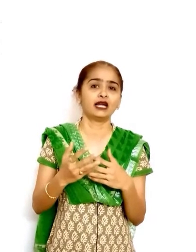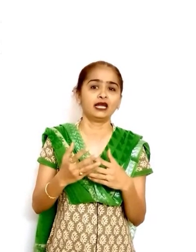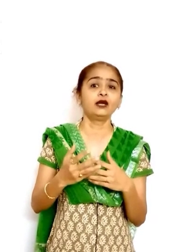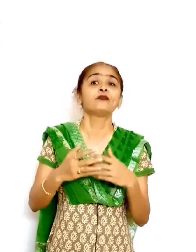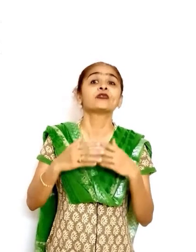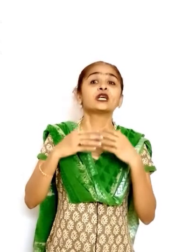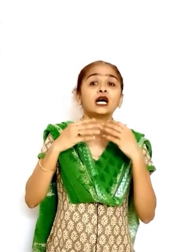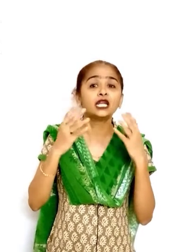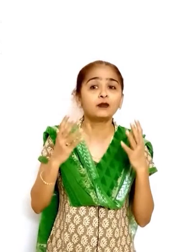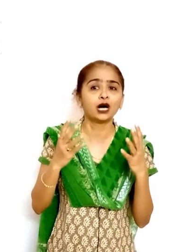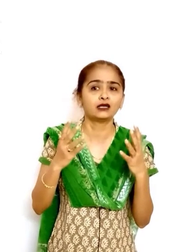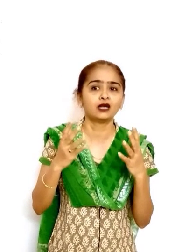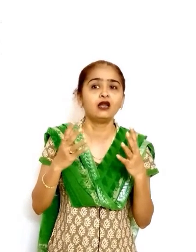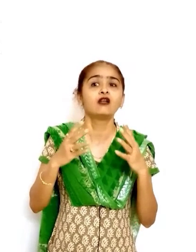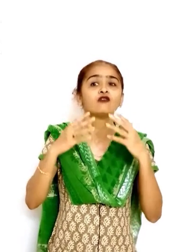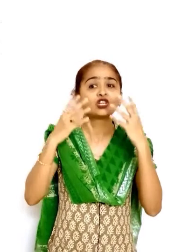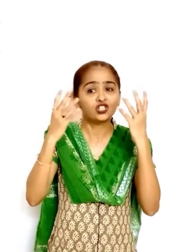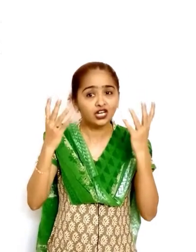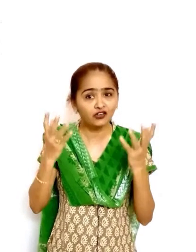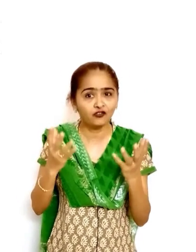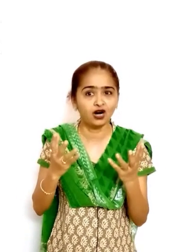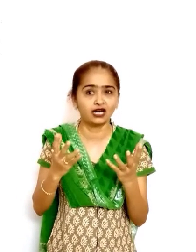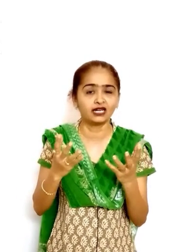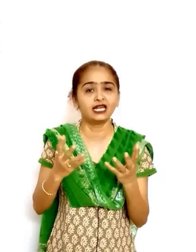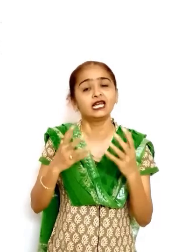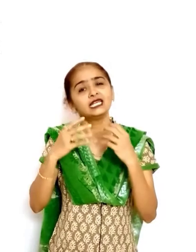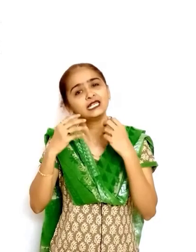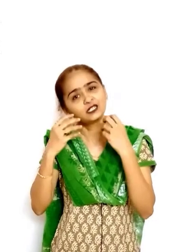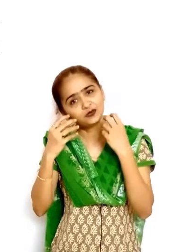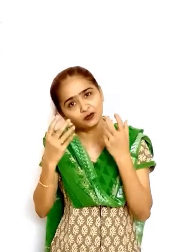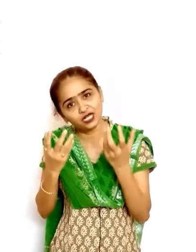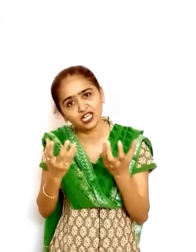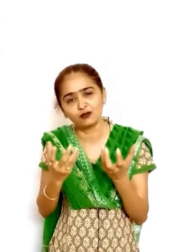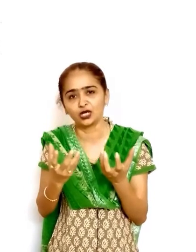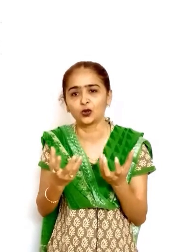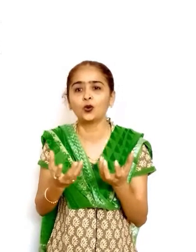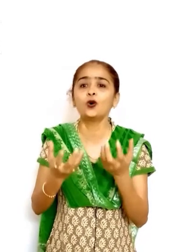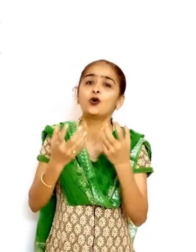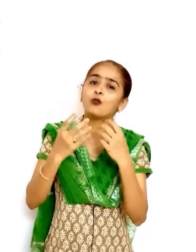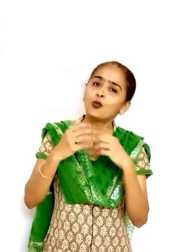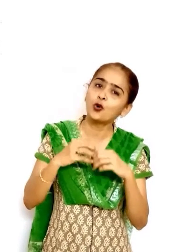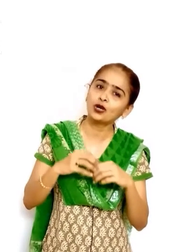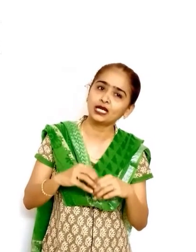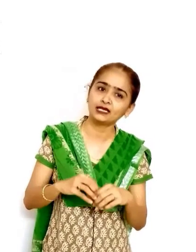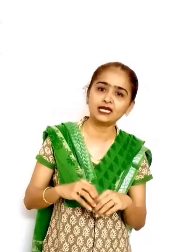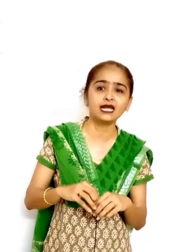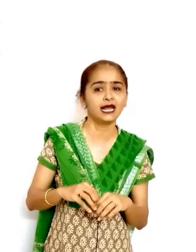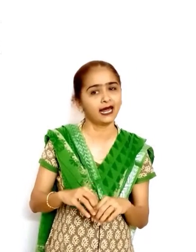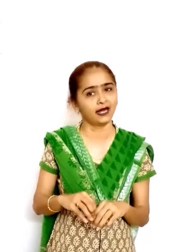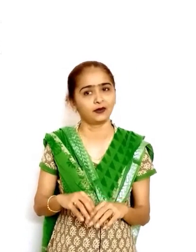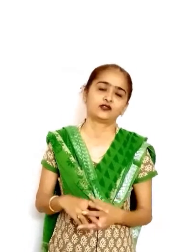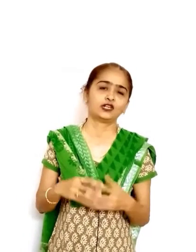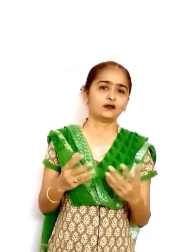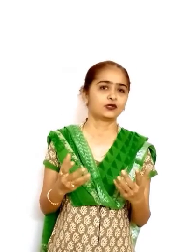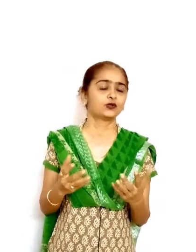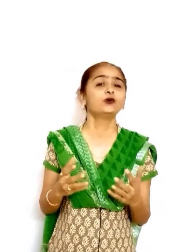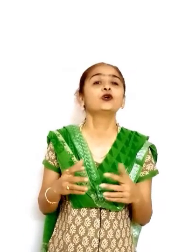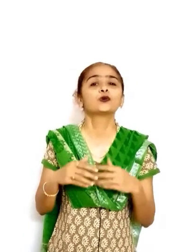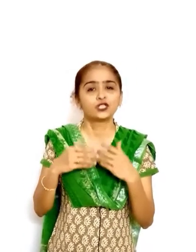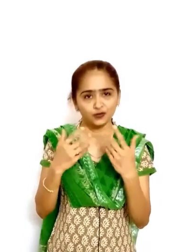हवाएं, घने बादल, वर्षा की फुहारें, ये सब सभी के मन को मोह लेती हैं। चलिए बच्चों, कुछ हम